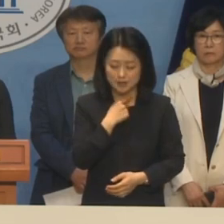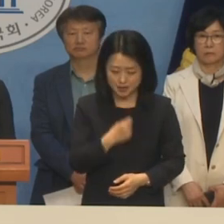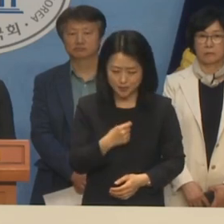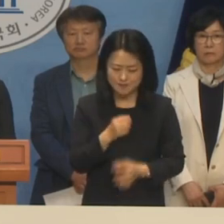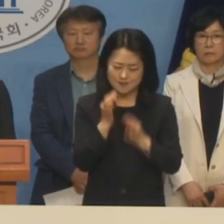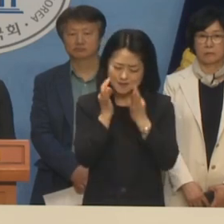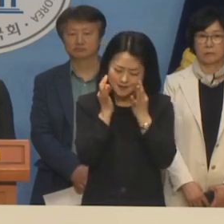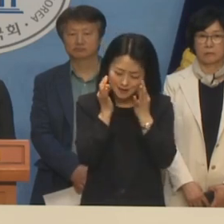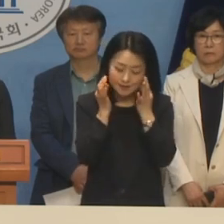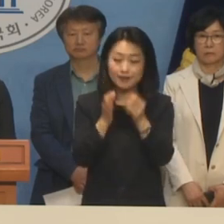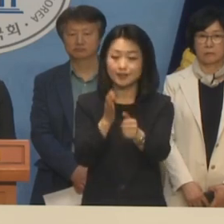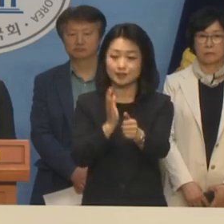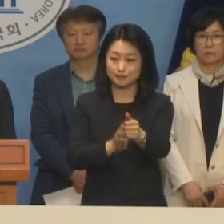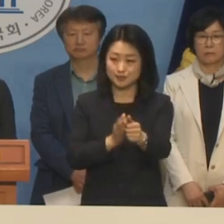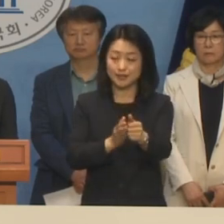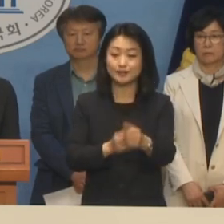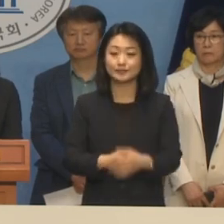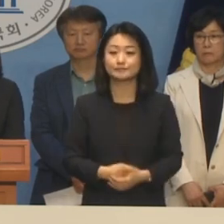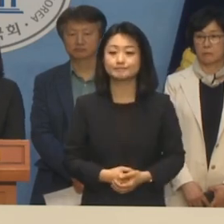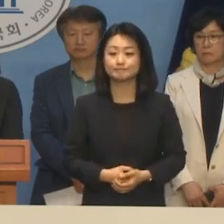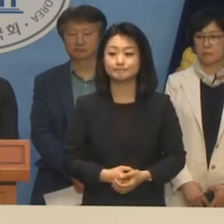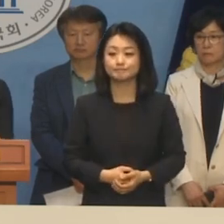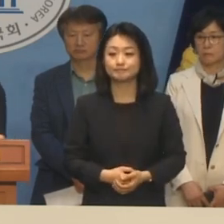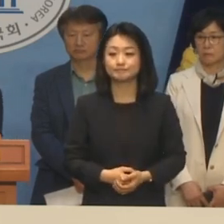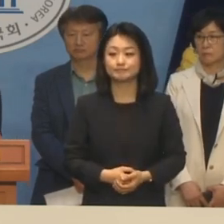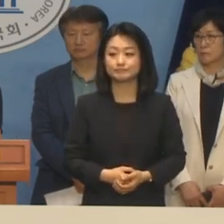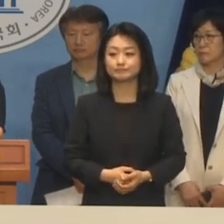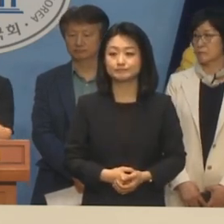그리고 간곡하게 요청드립니다.